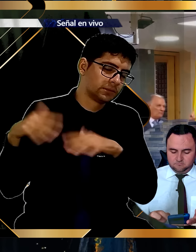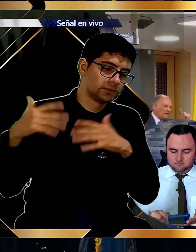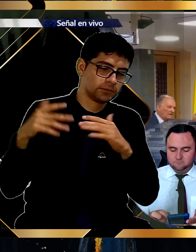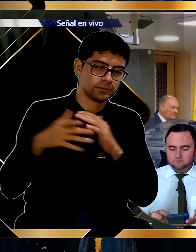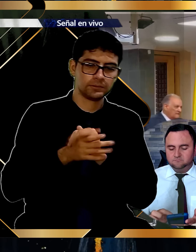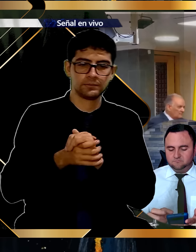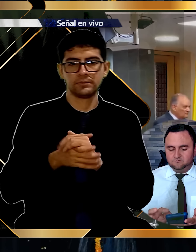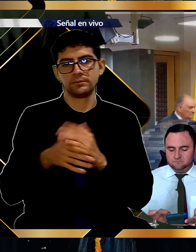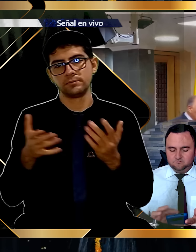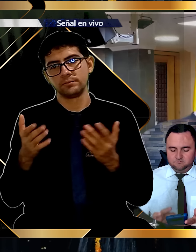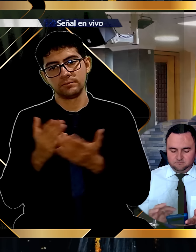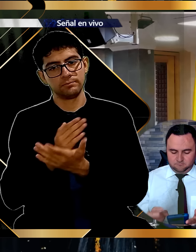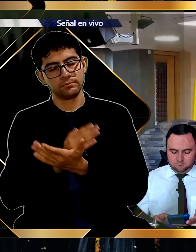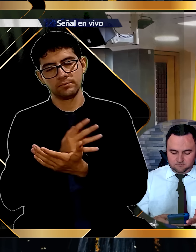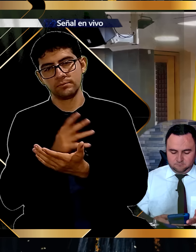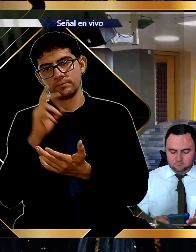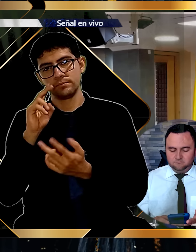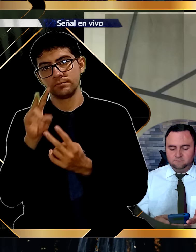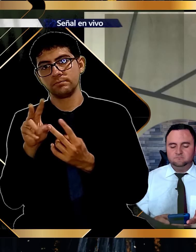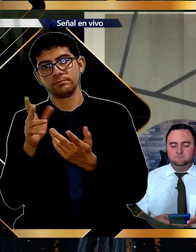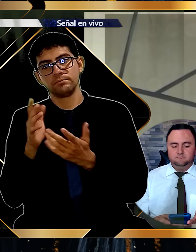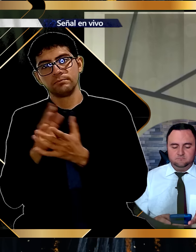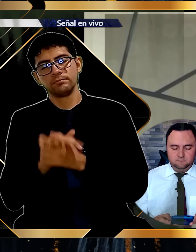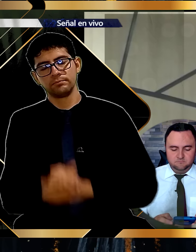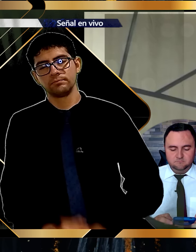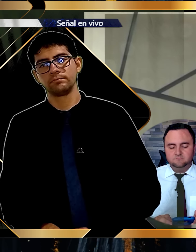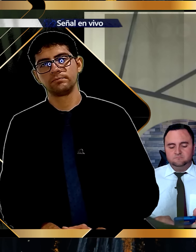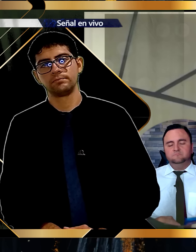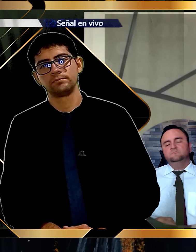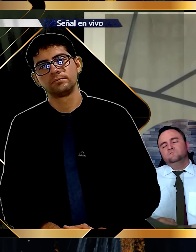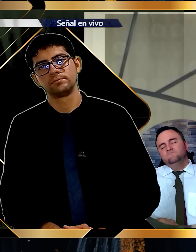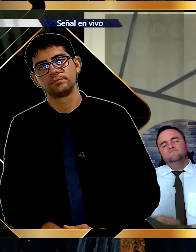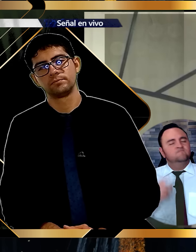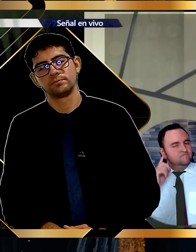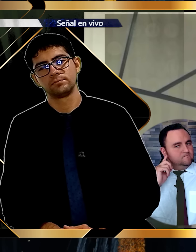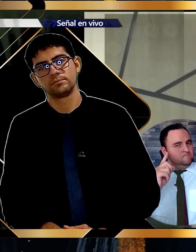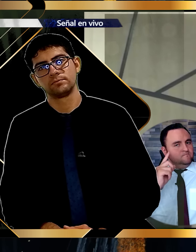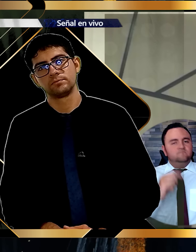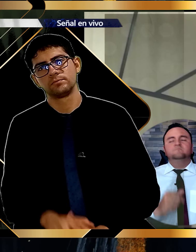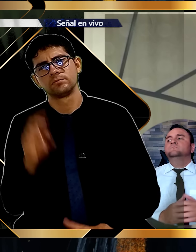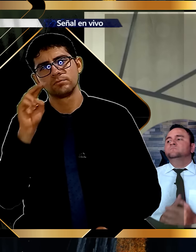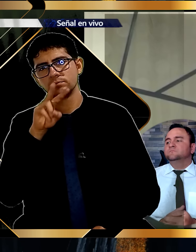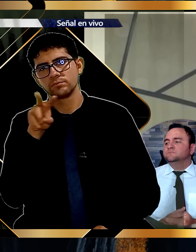eso no es para la iglesia de Dios. Tú no estás en esa lista.